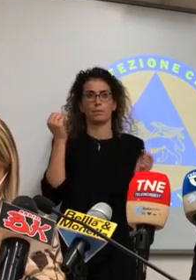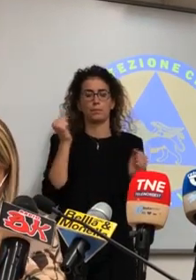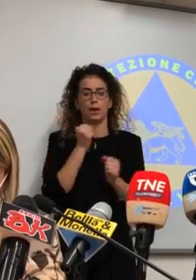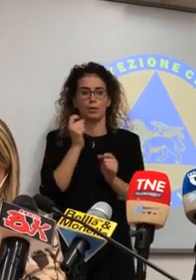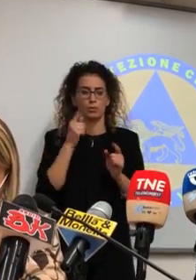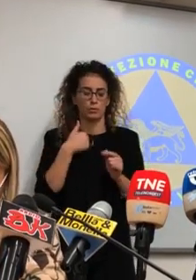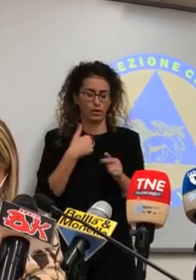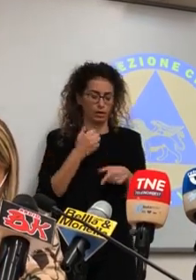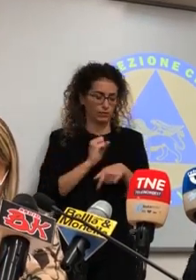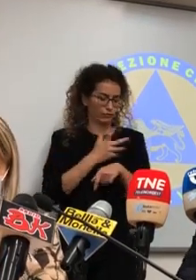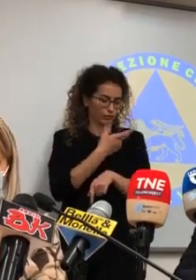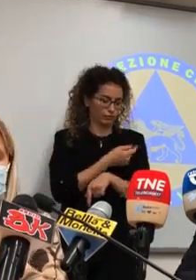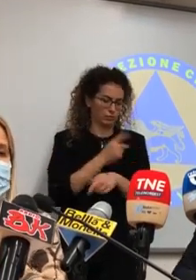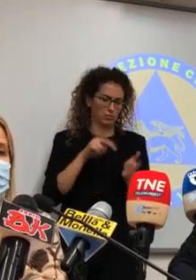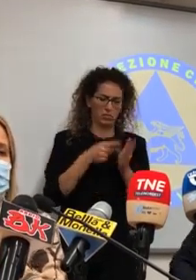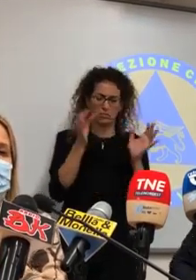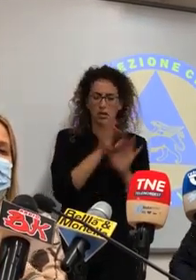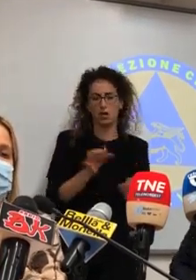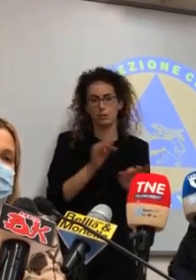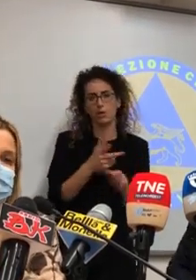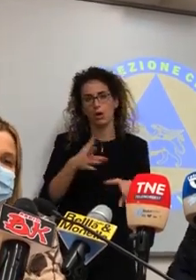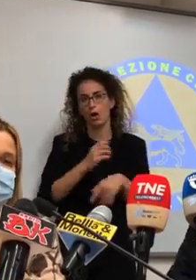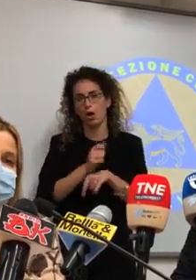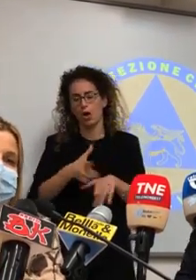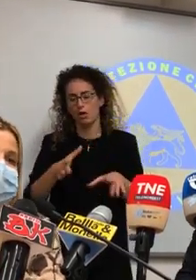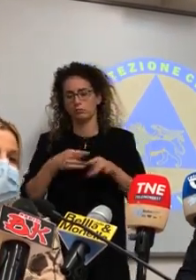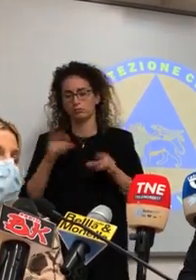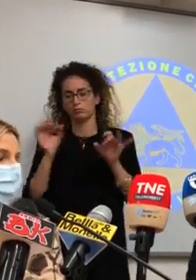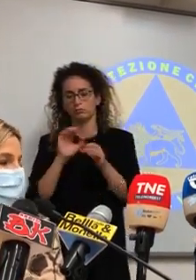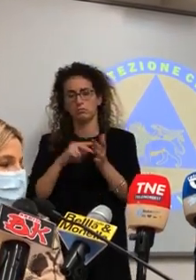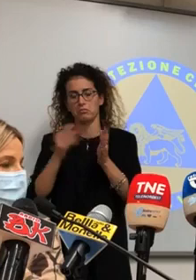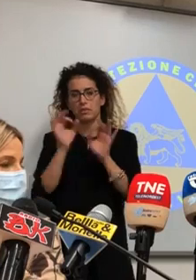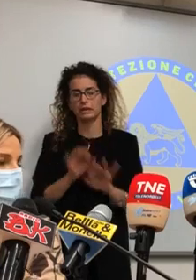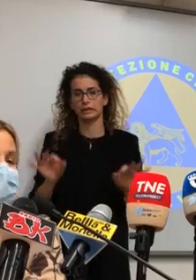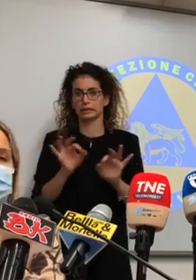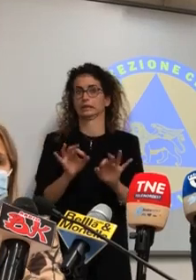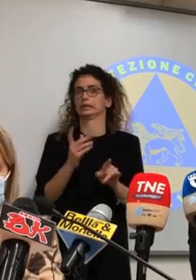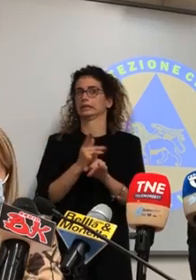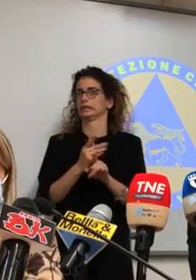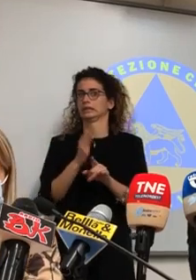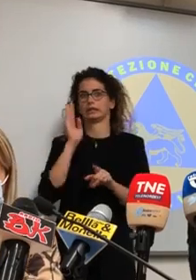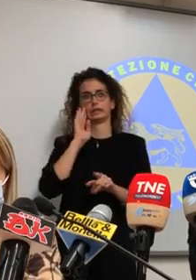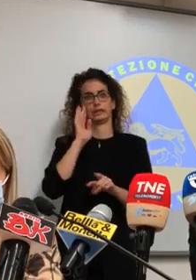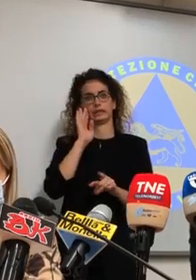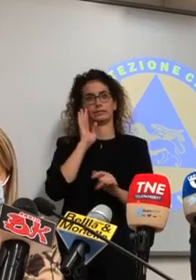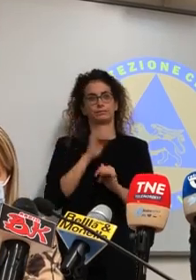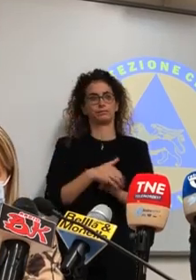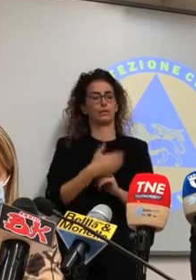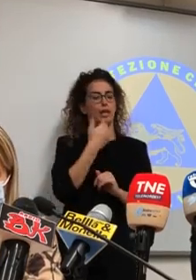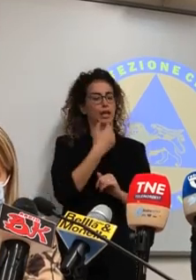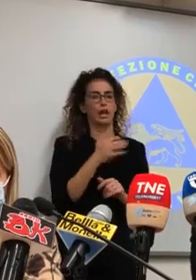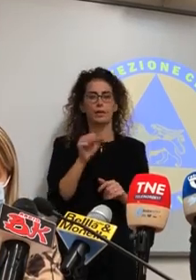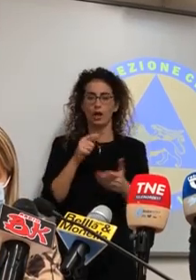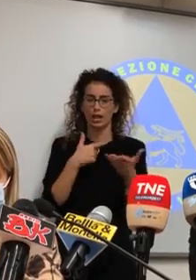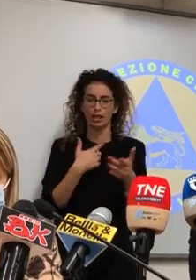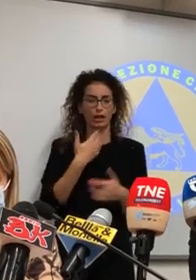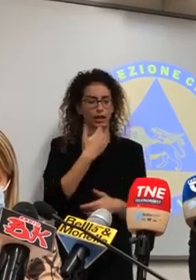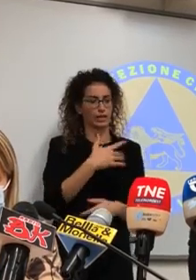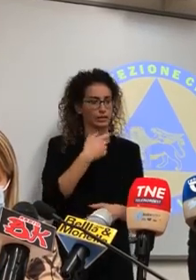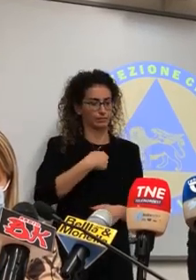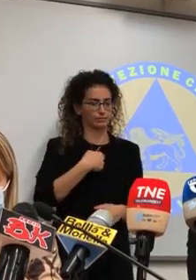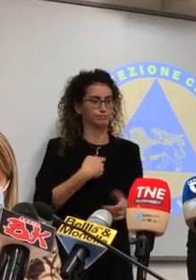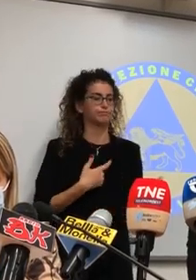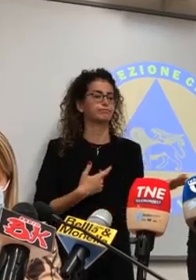Covid non ho problemi, sono due robe da stare attenti nei comportamenti. Riguarda subito. Grazie, Presidente. Una domanda della dottoressa